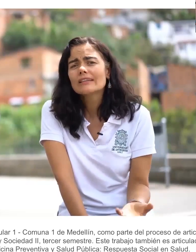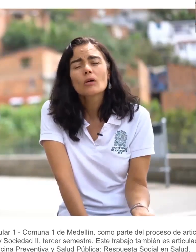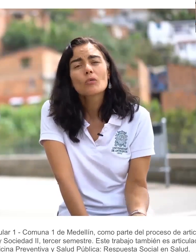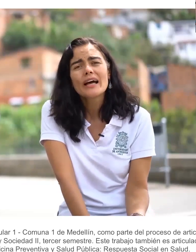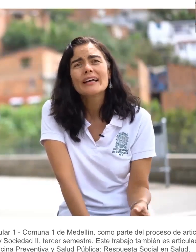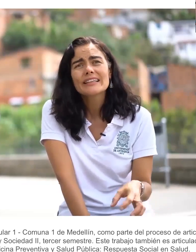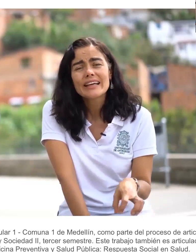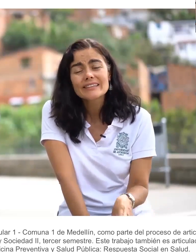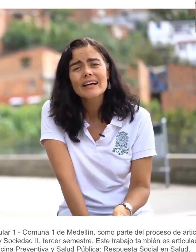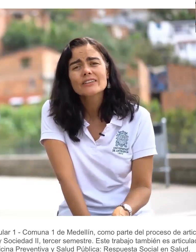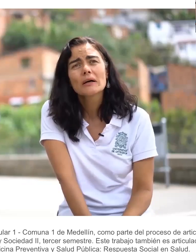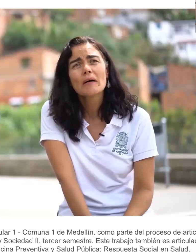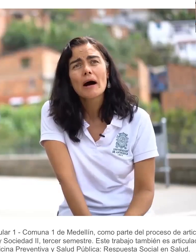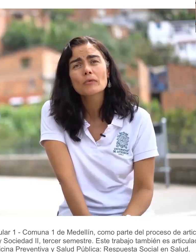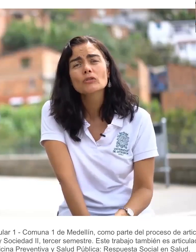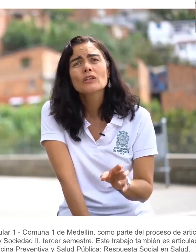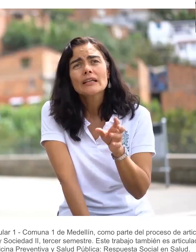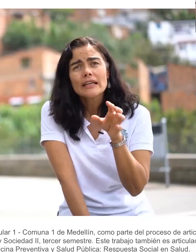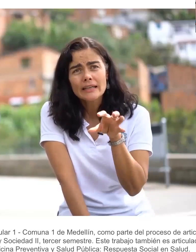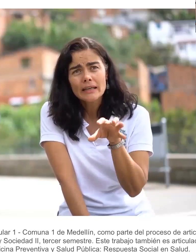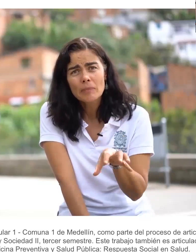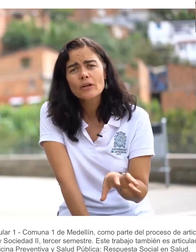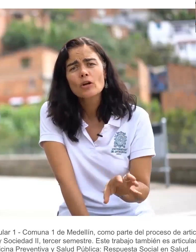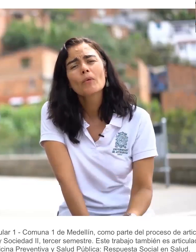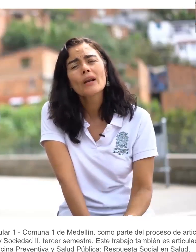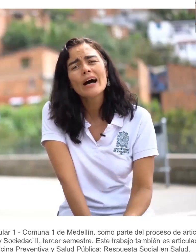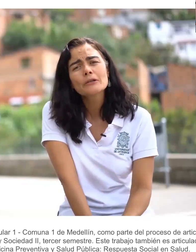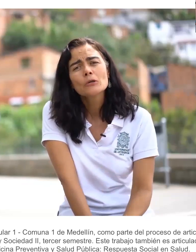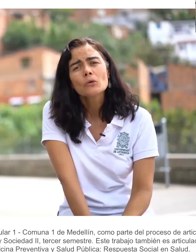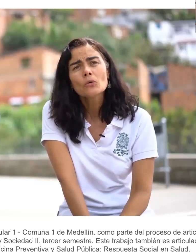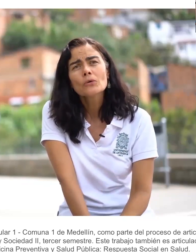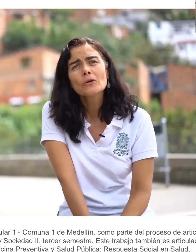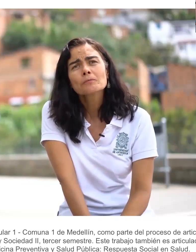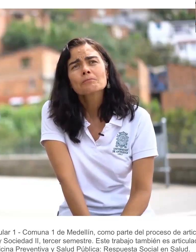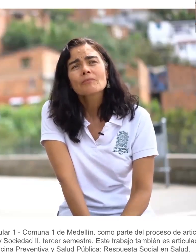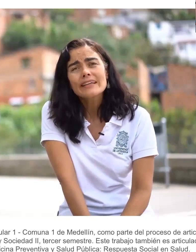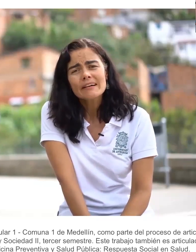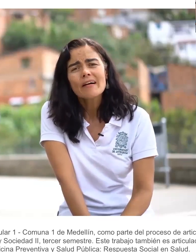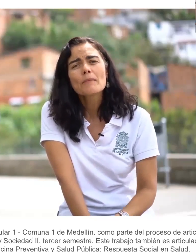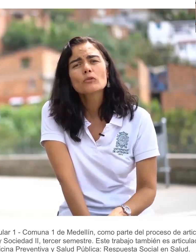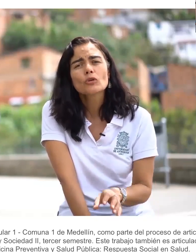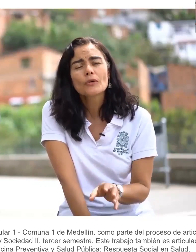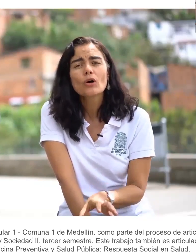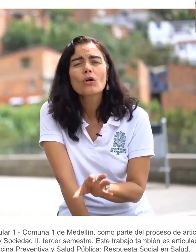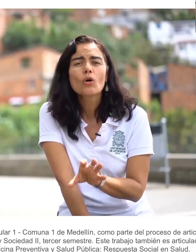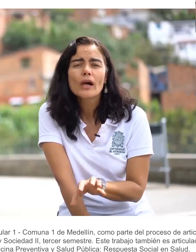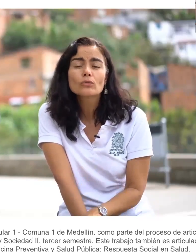comunidades, en este caso trabajamos en el Barrio Popular 1, y trabajamos sobre todo con adultos